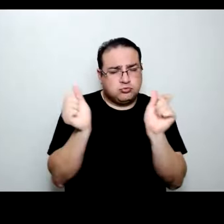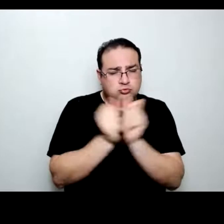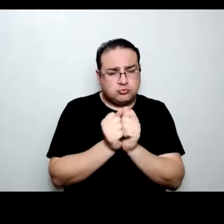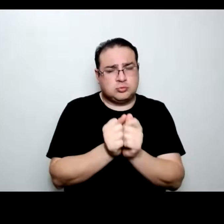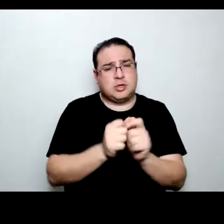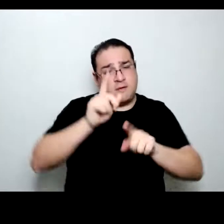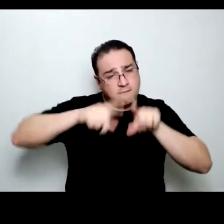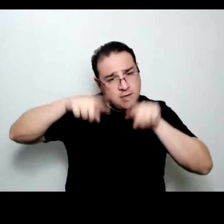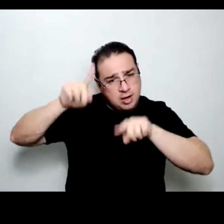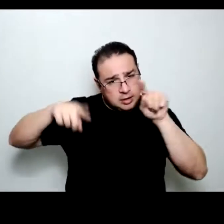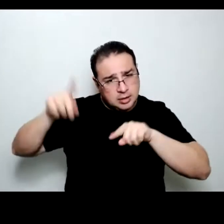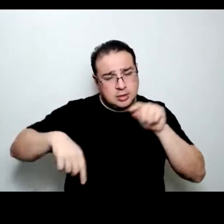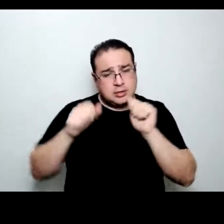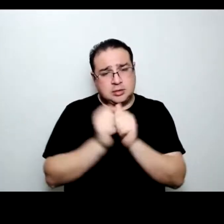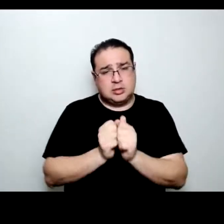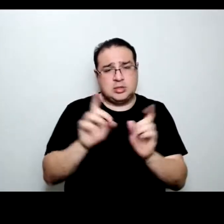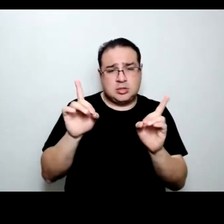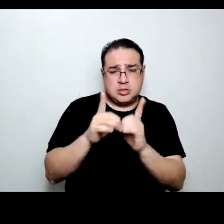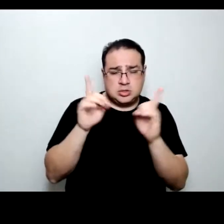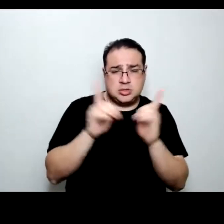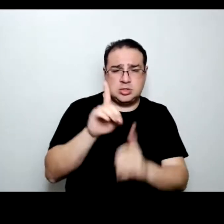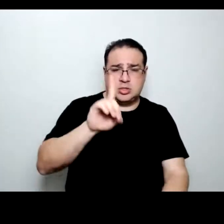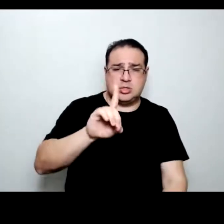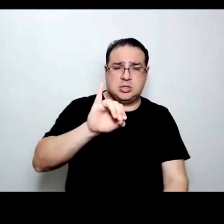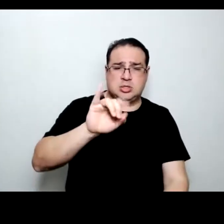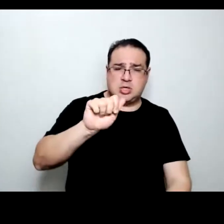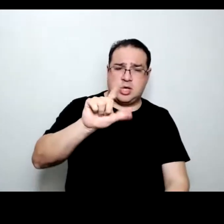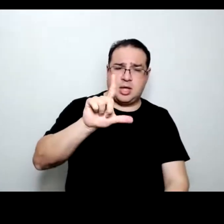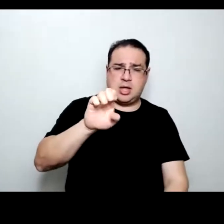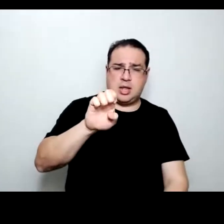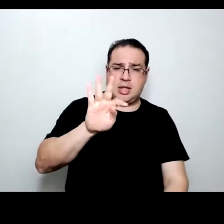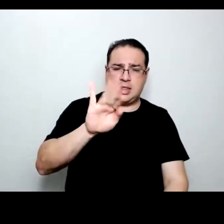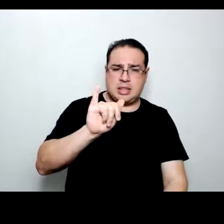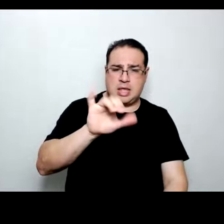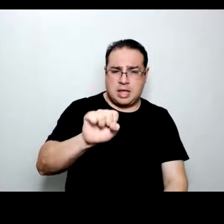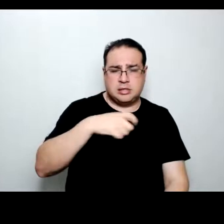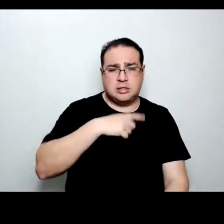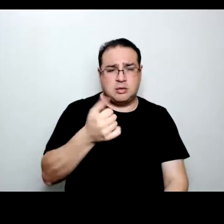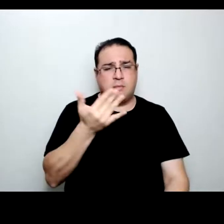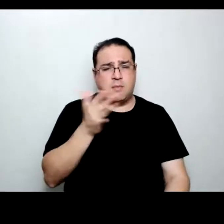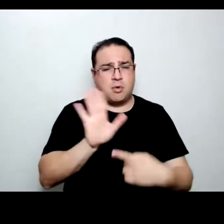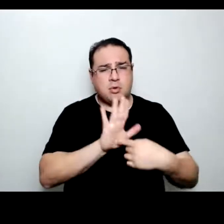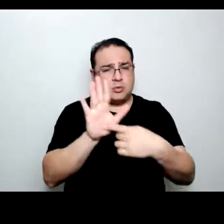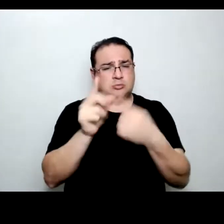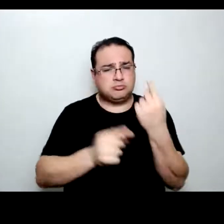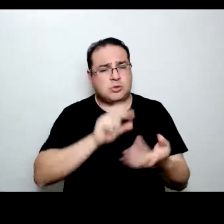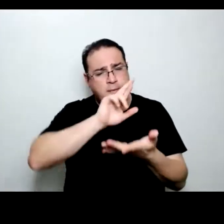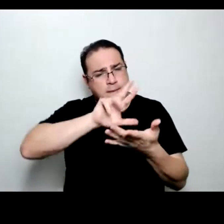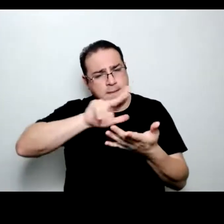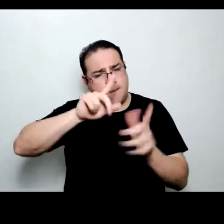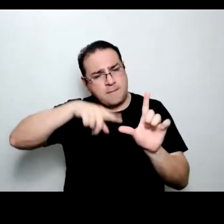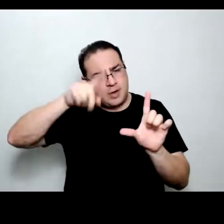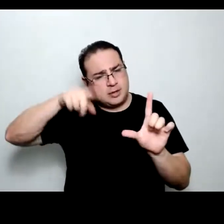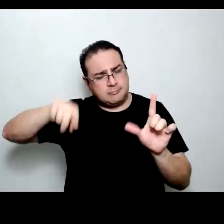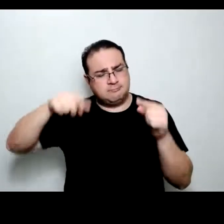variantes dialetais, a representação dessas variantes dialetais,